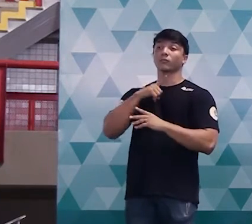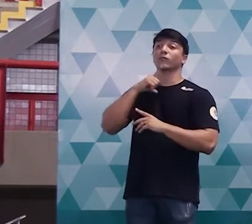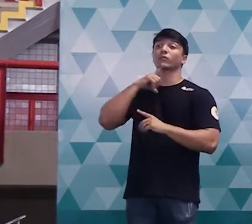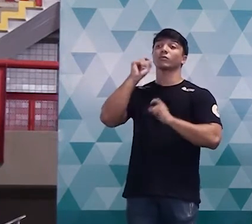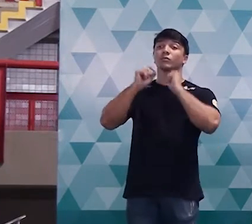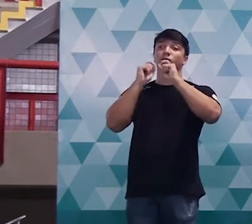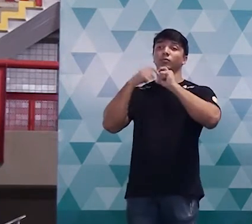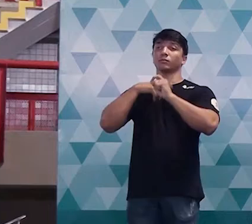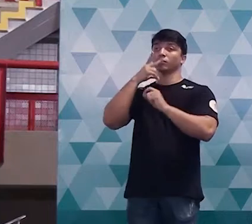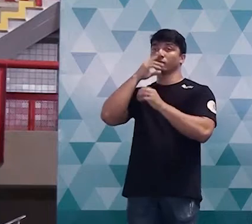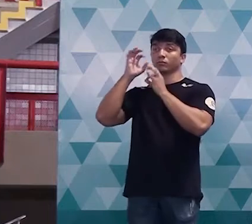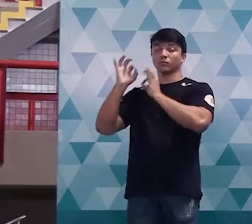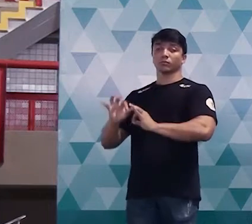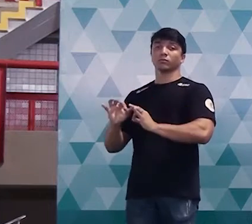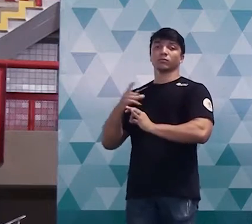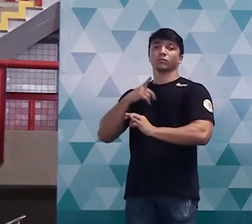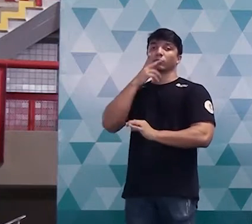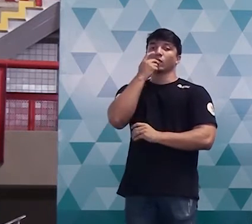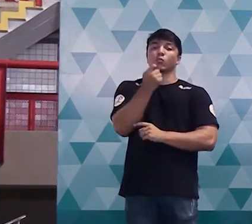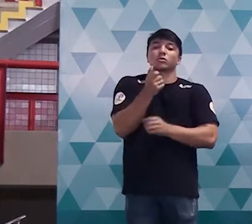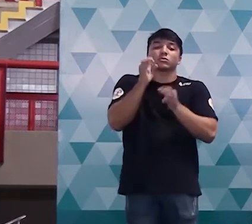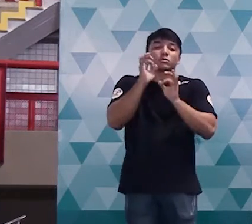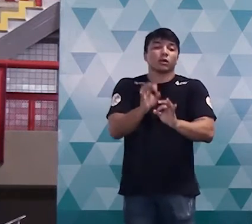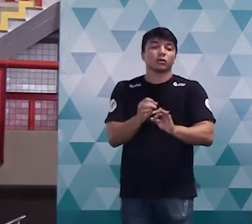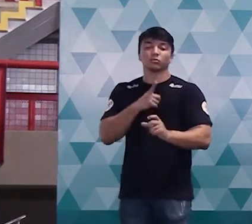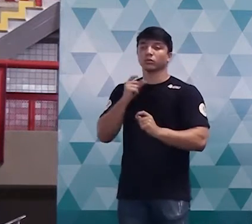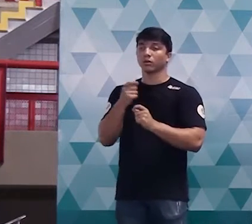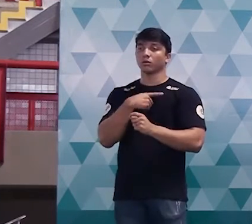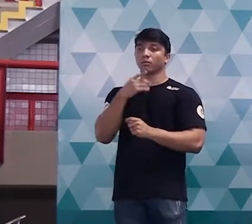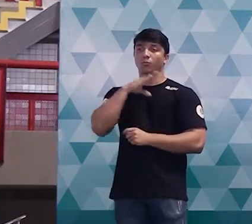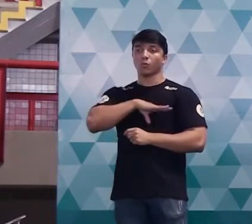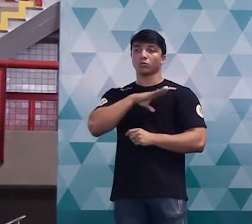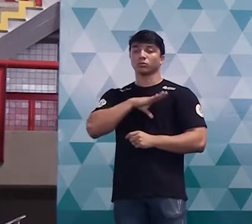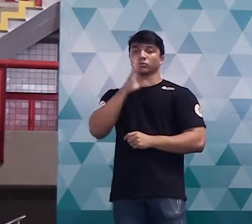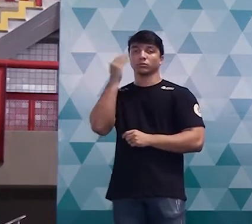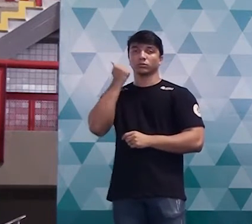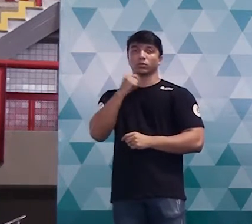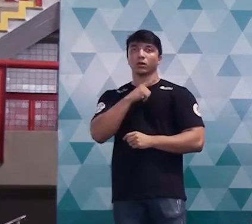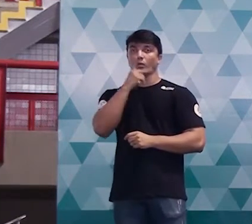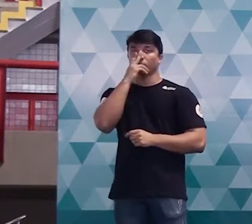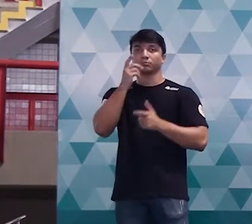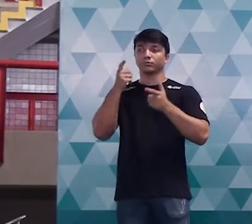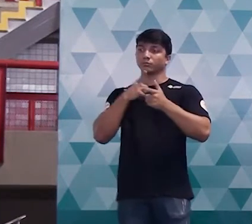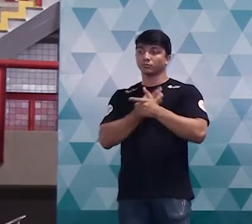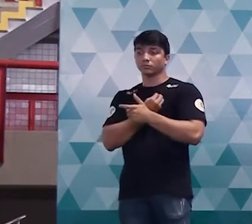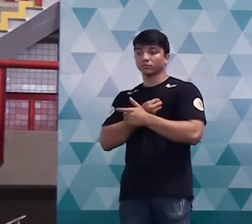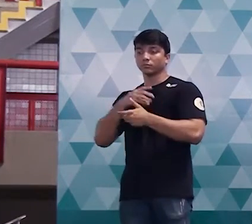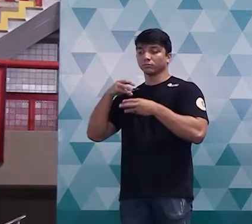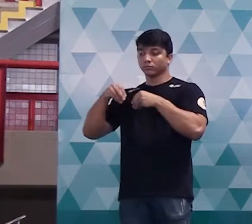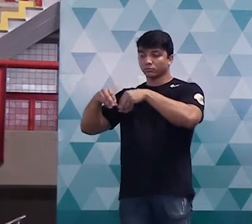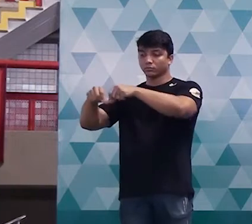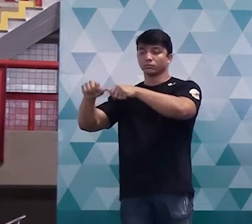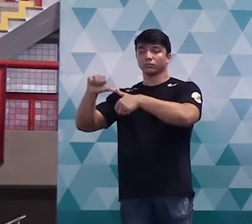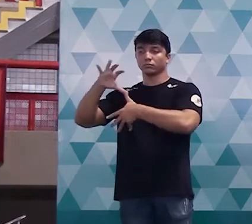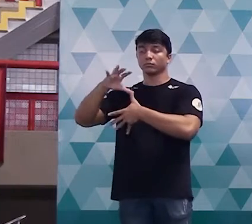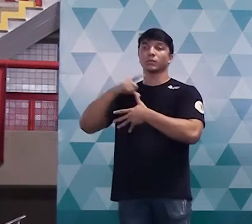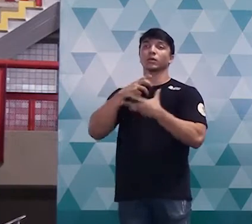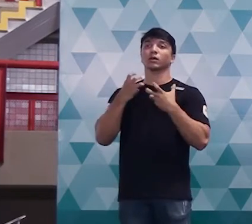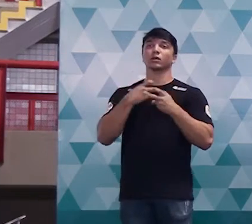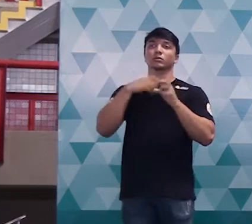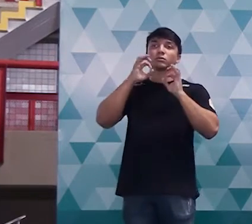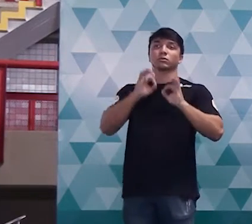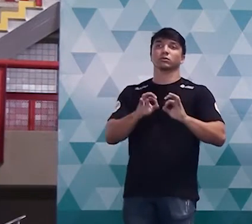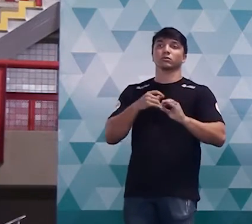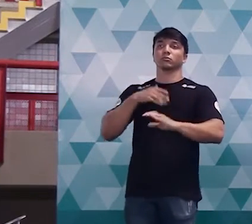uma certeza quase absoluta que os portugueses já sabiam da existência das nossas terras e que queriam garantir